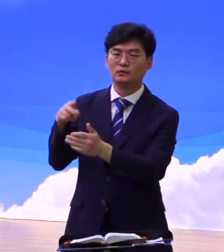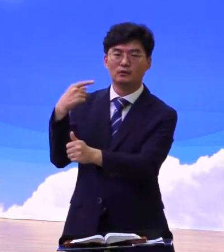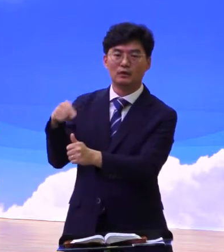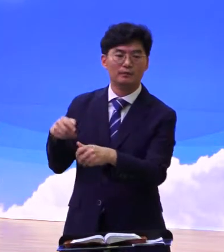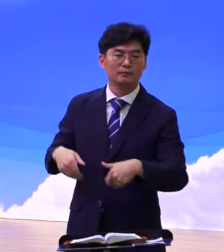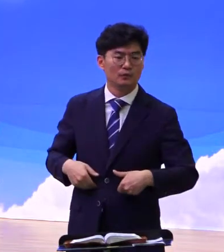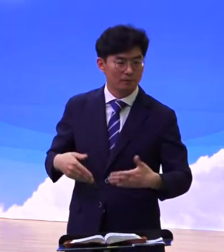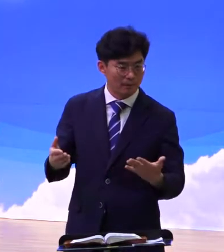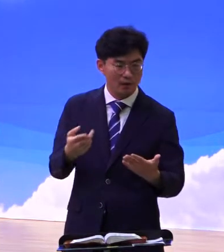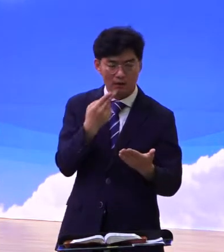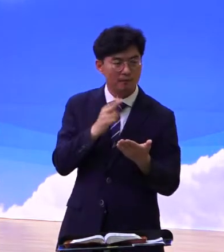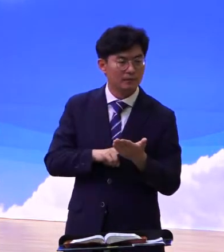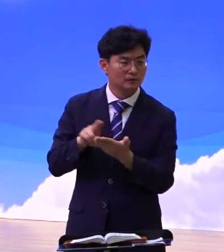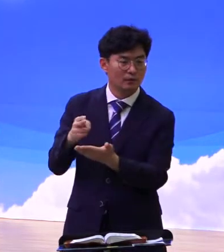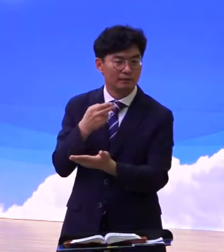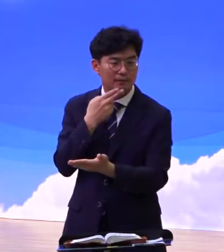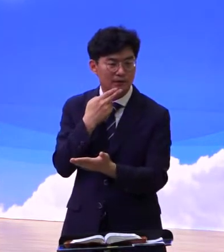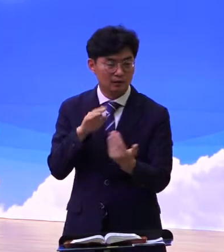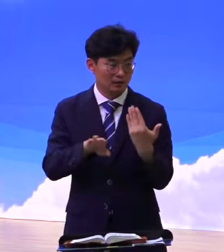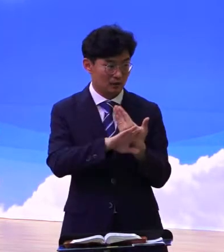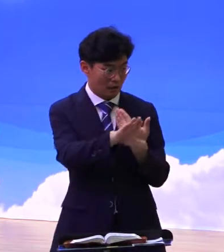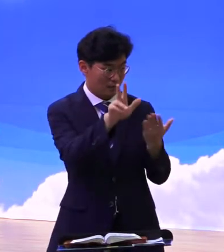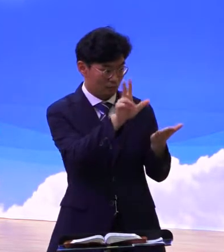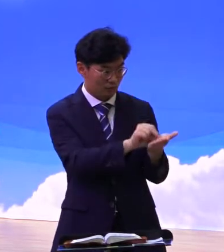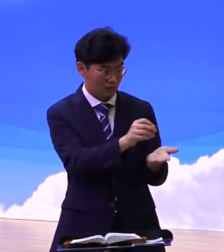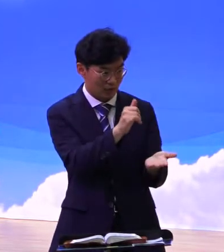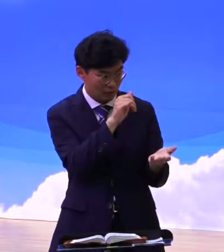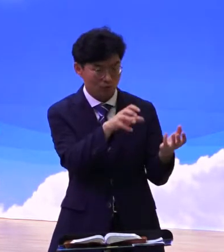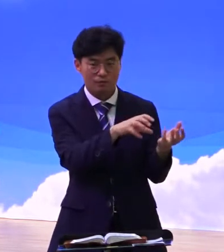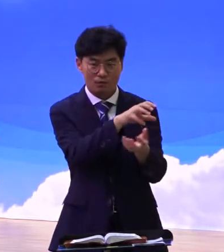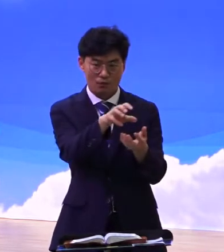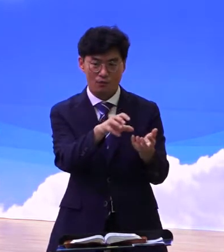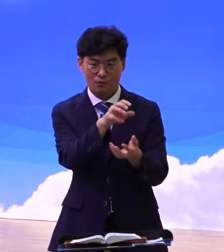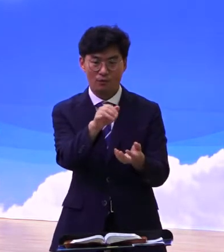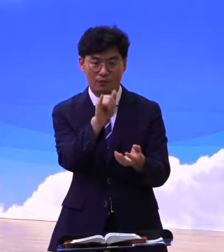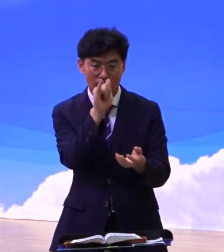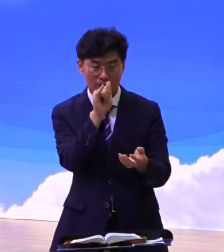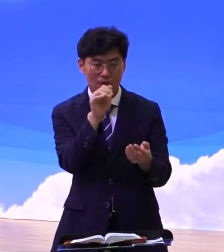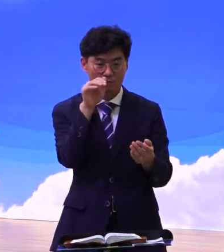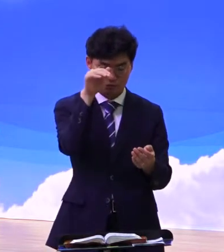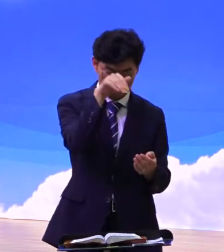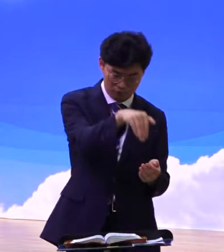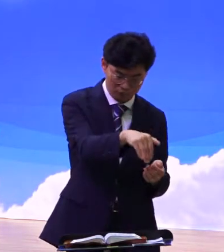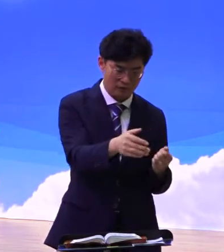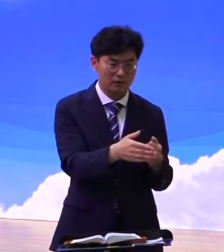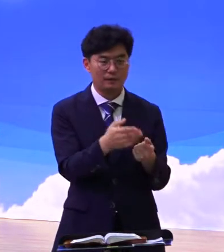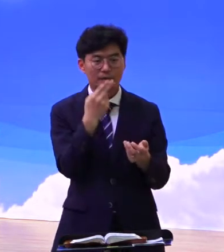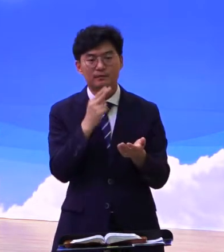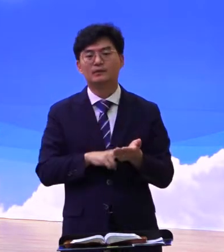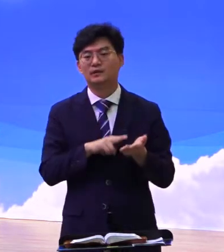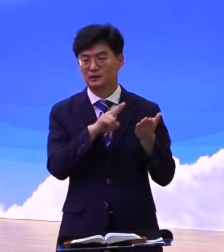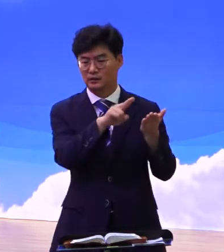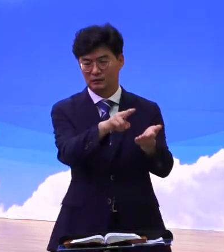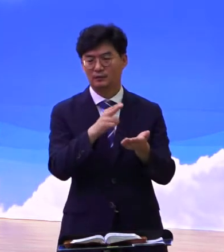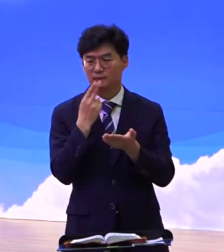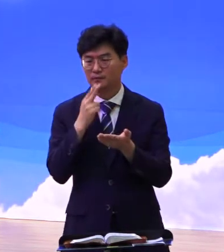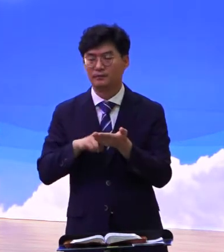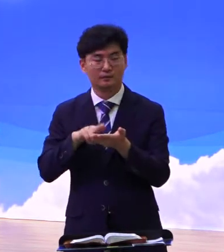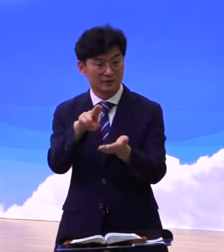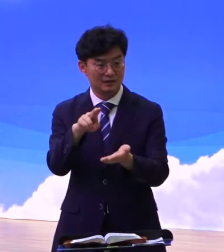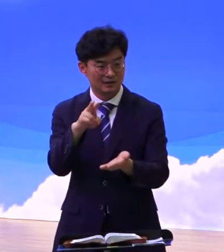여러분, 그리스도인은 어떤 사람입니까? 그리스도인은 하나님의